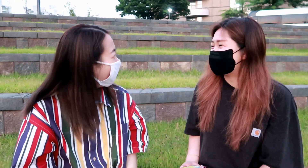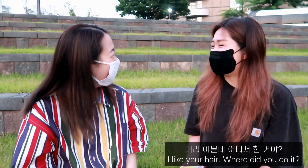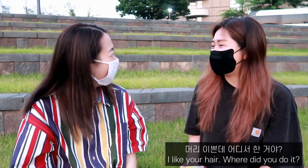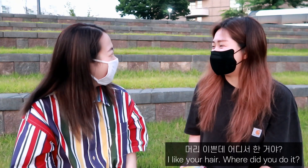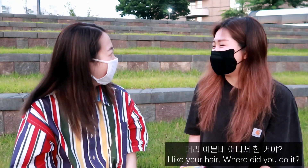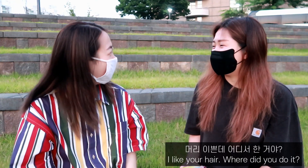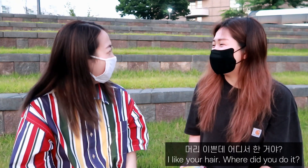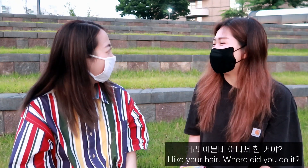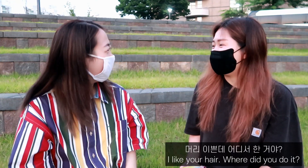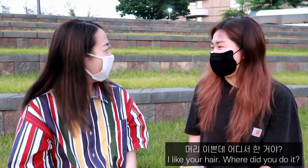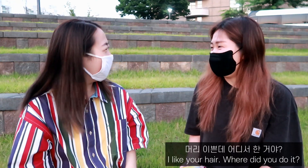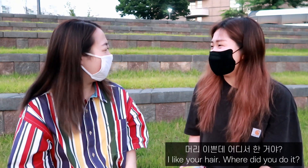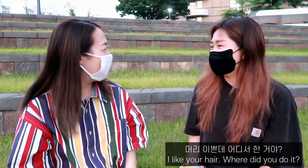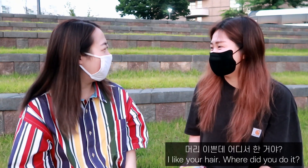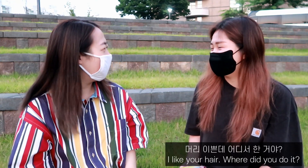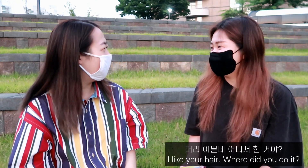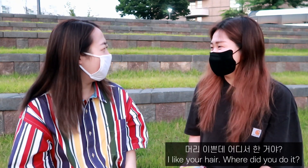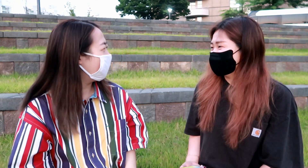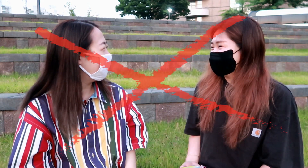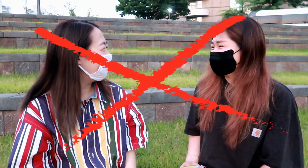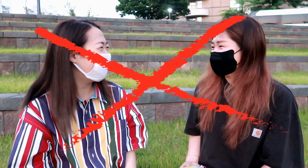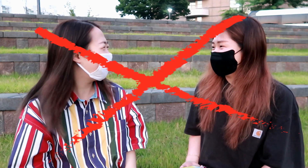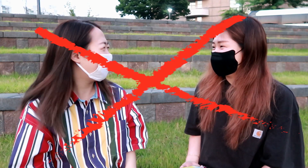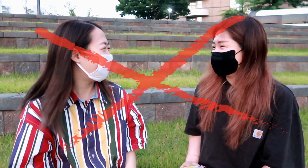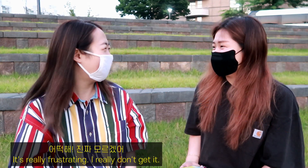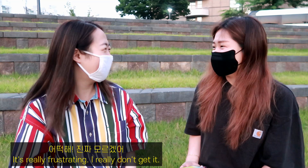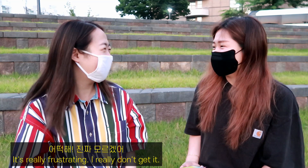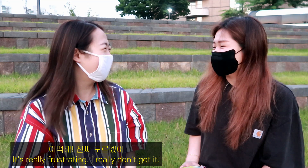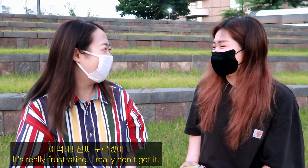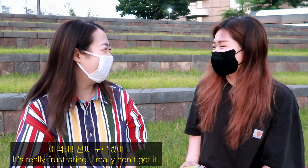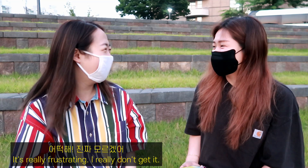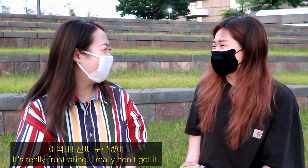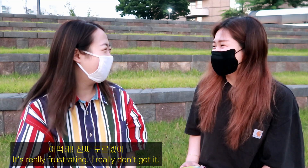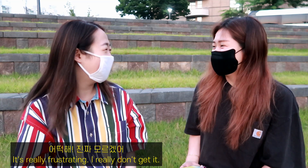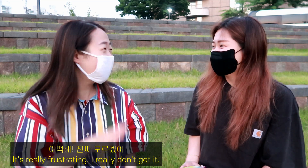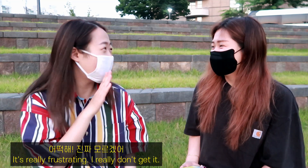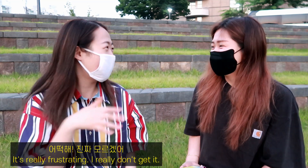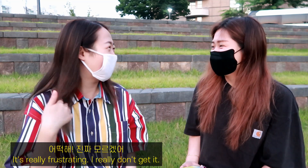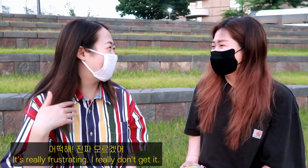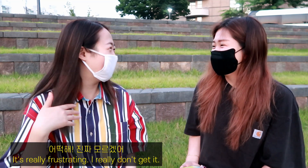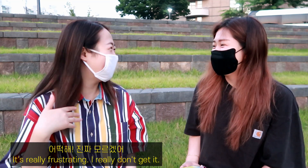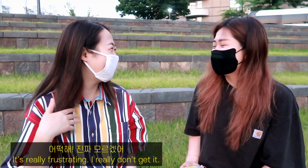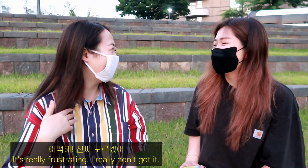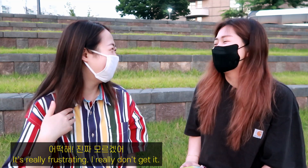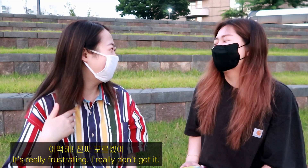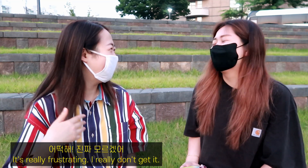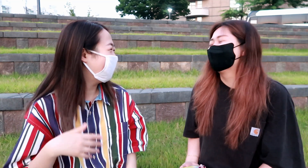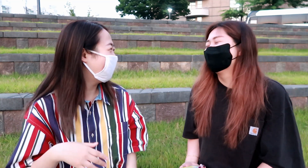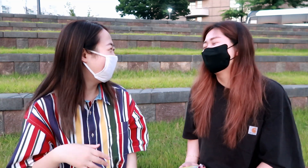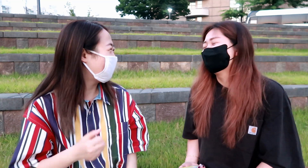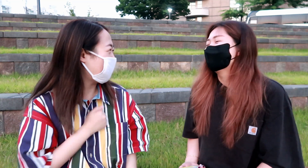머리 이쁜데 어디서 한 거야? 아, 어떡해. 진짜 모르겠어. 다다.